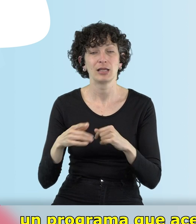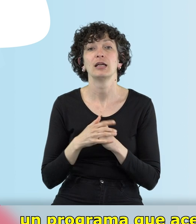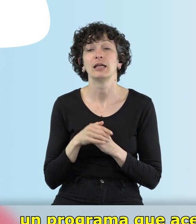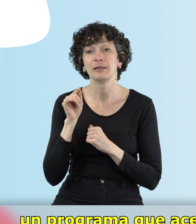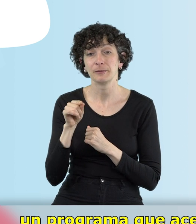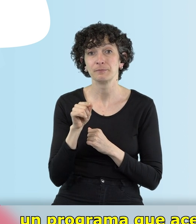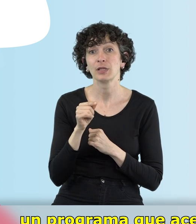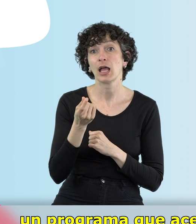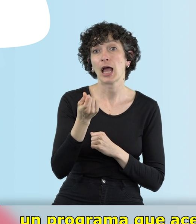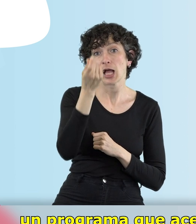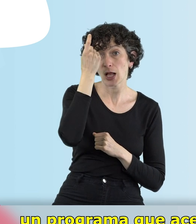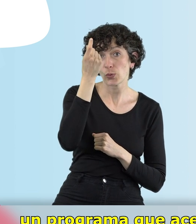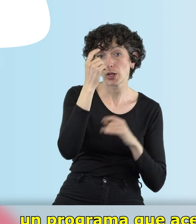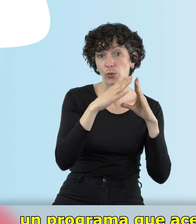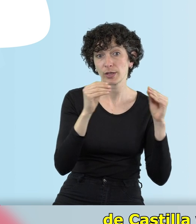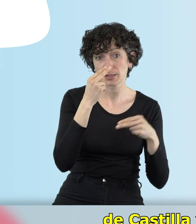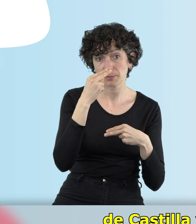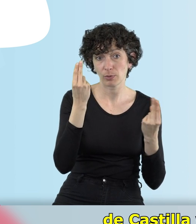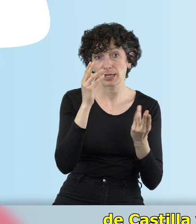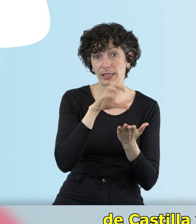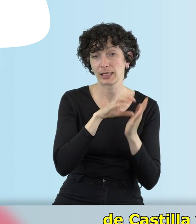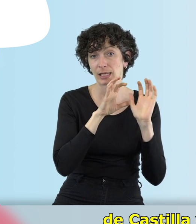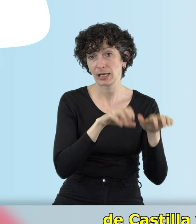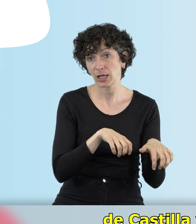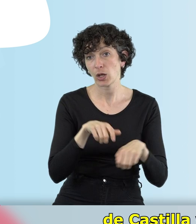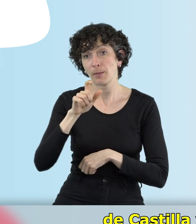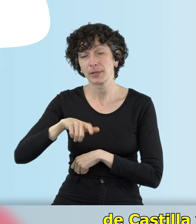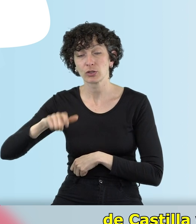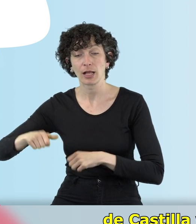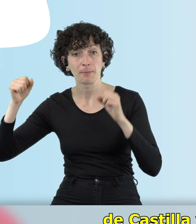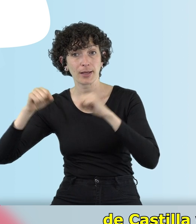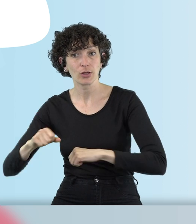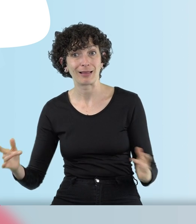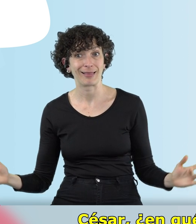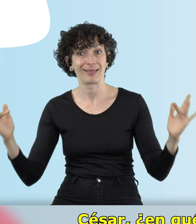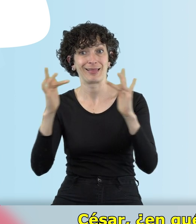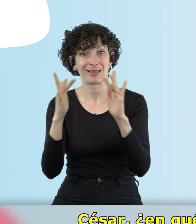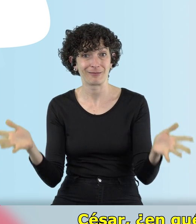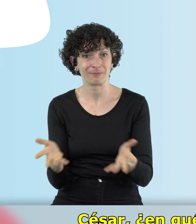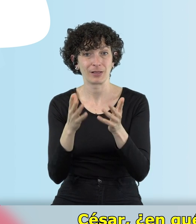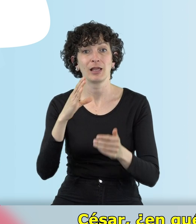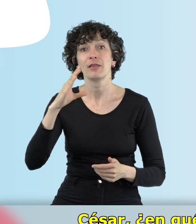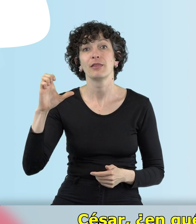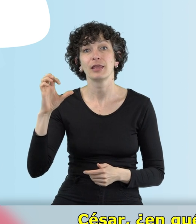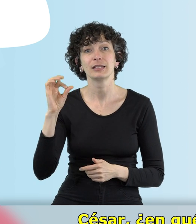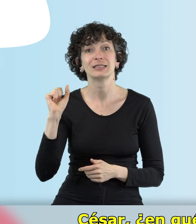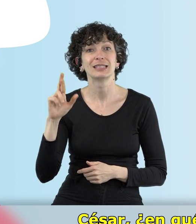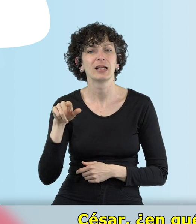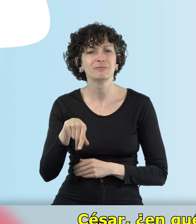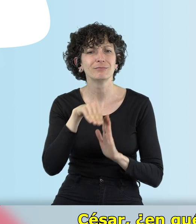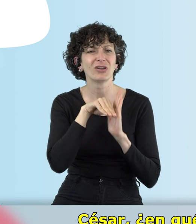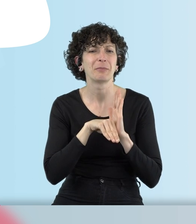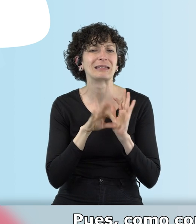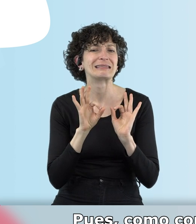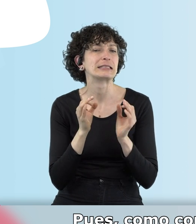programa que acerca al alumnado de las universidades públicas de Castilla y León con las personas mayores. César, ¿en qué consiste exactamente